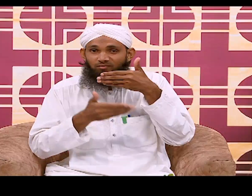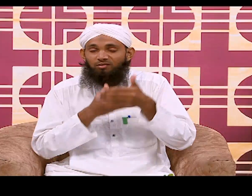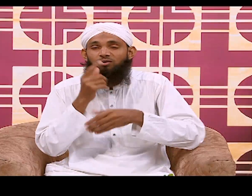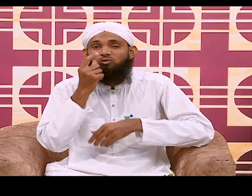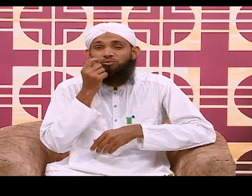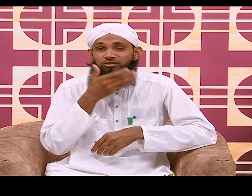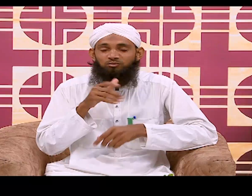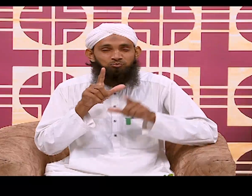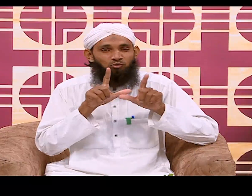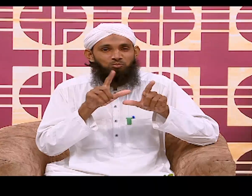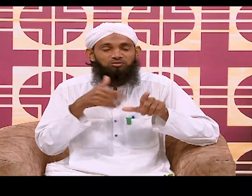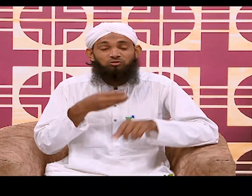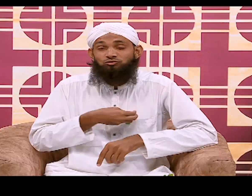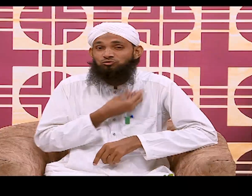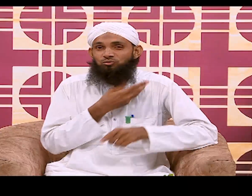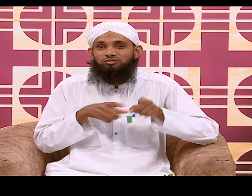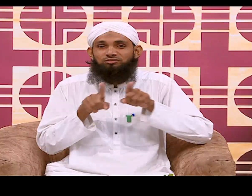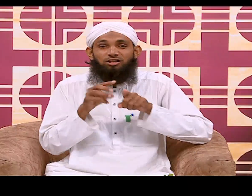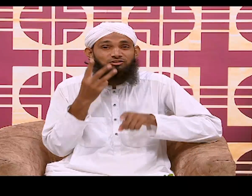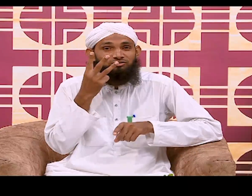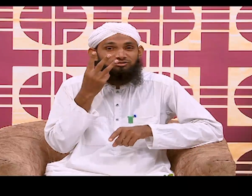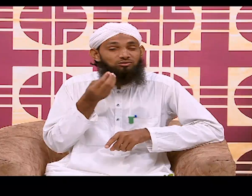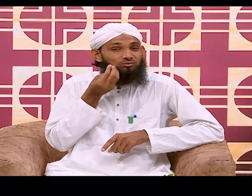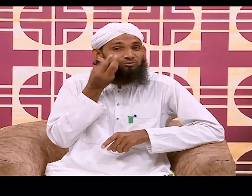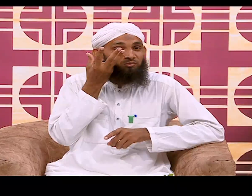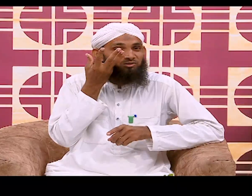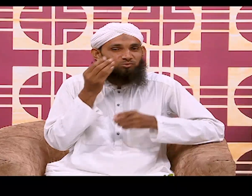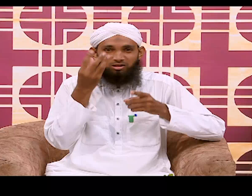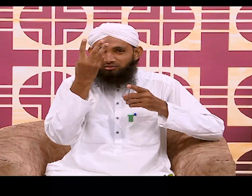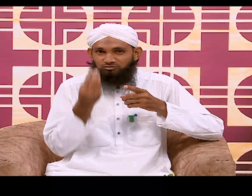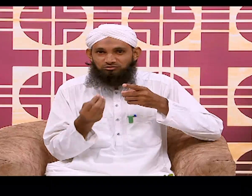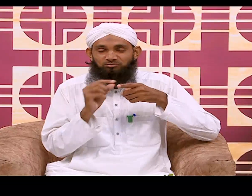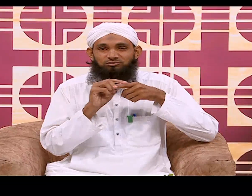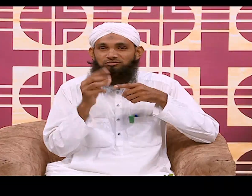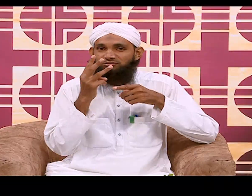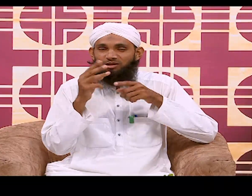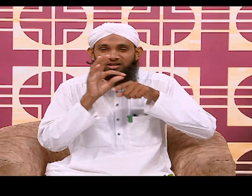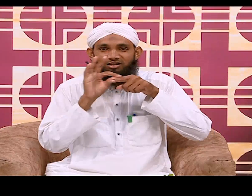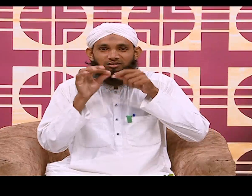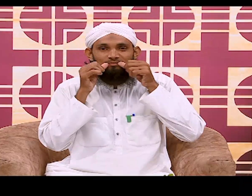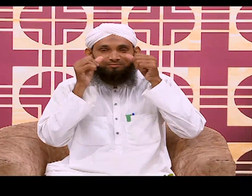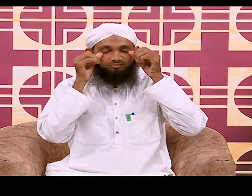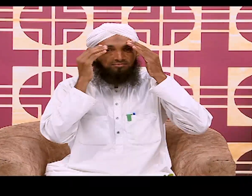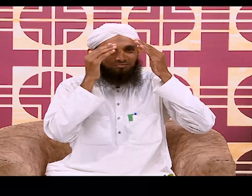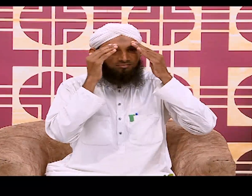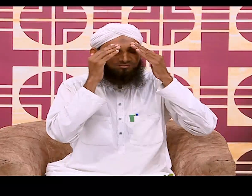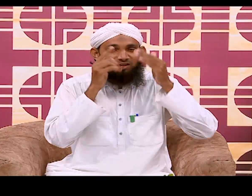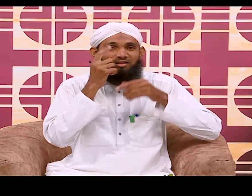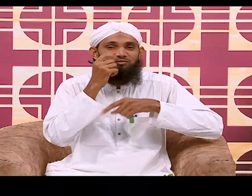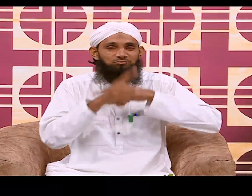بندہ محبت اور شوق کے ساتھ 3 مرتبہ دن میں اور 3 مرتبہ رات کو مجھ پر درود پاک پڑھے، اللہ پاک پر